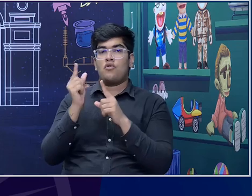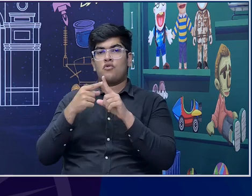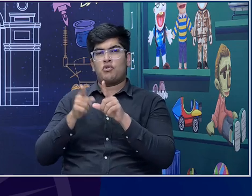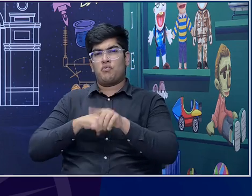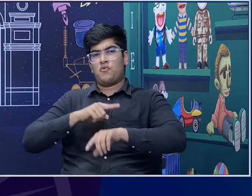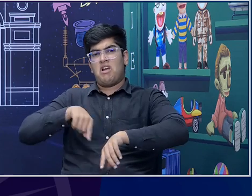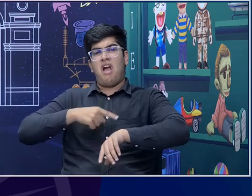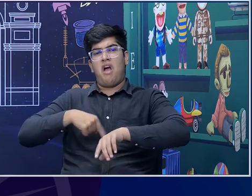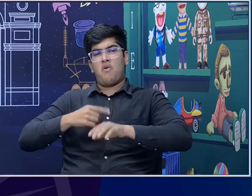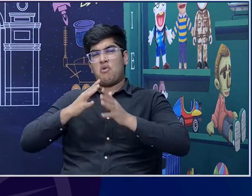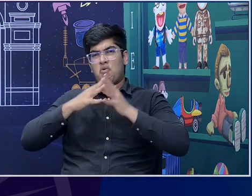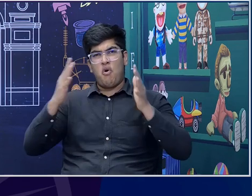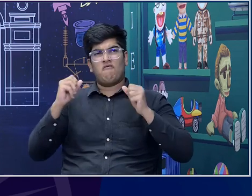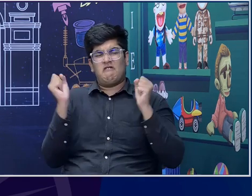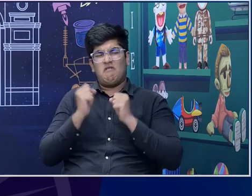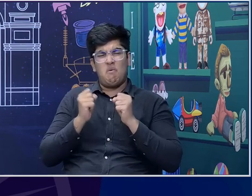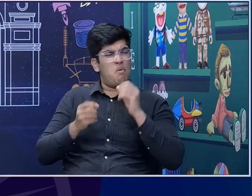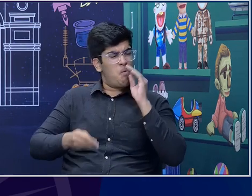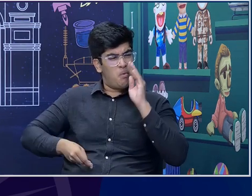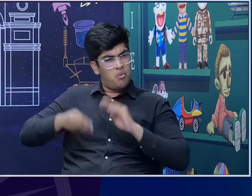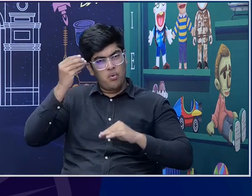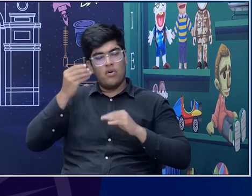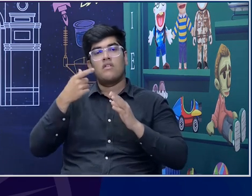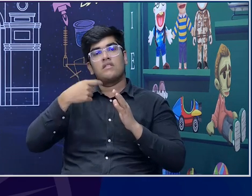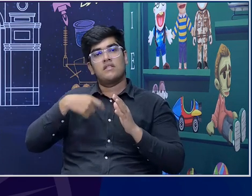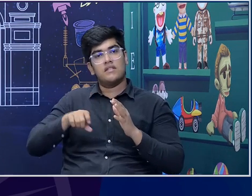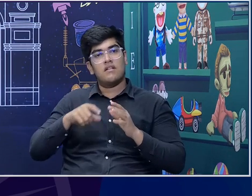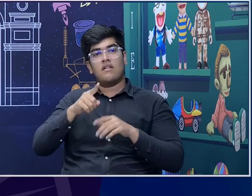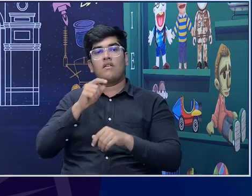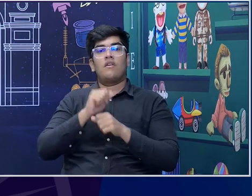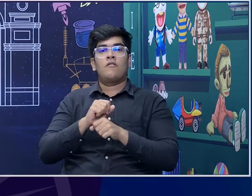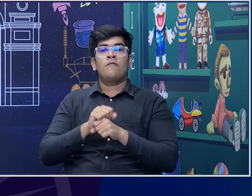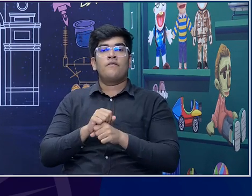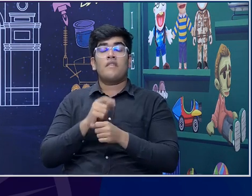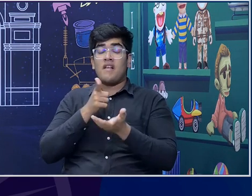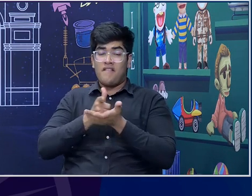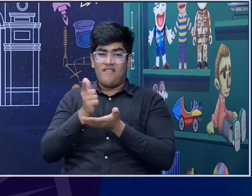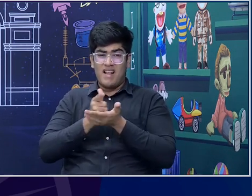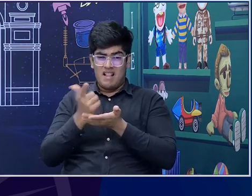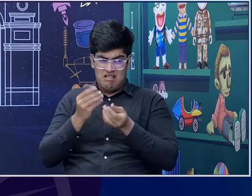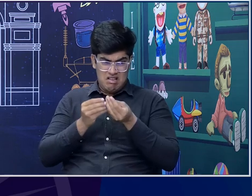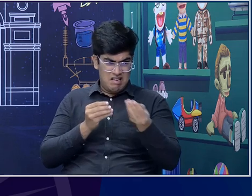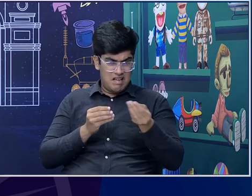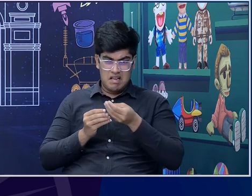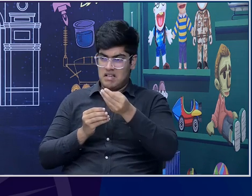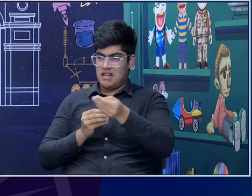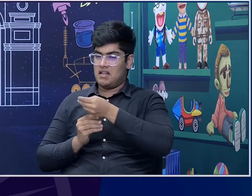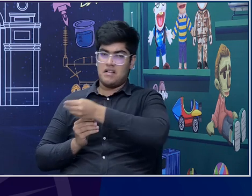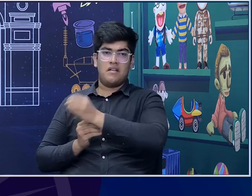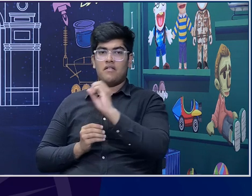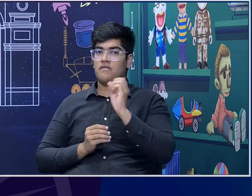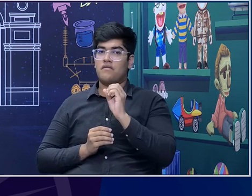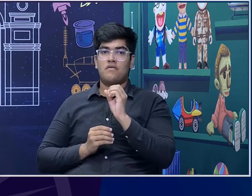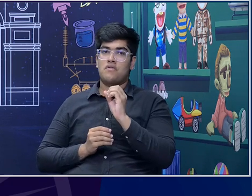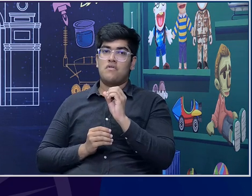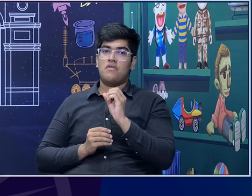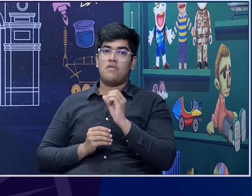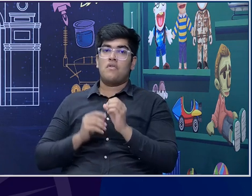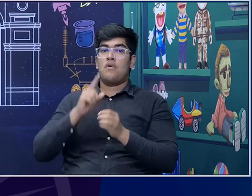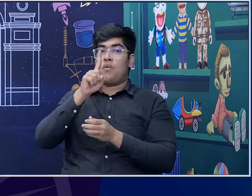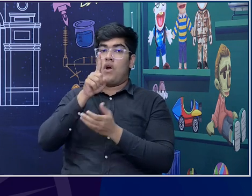कितना सर्द मौसम और इस तरीके से जो गाउं हैं वो भी कोई आसपास नहीं है, एक गाउं कम से कम